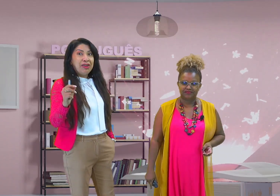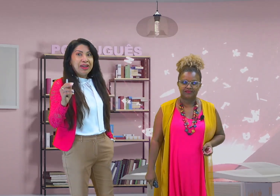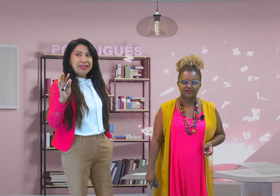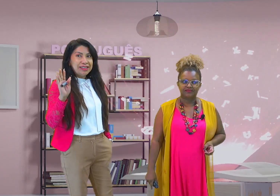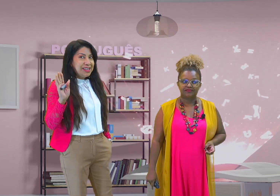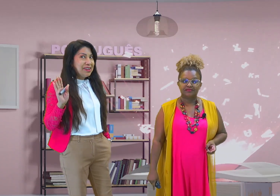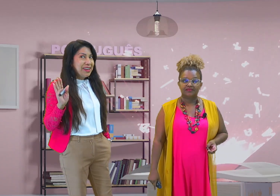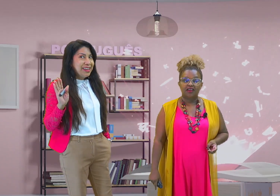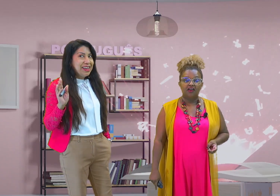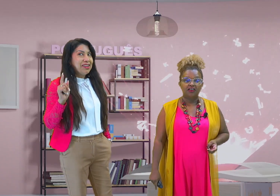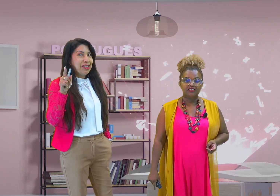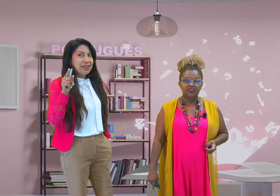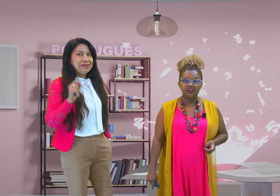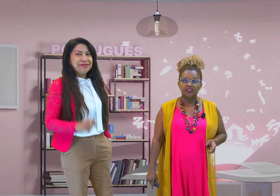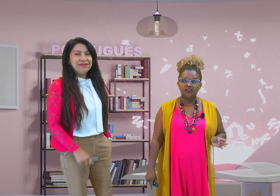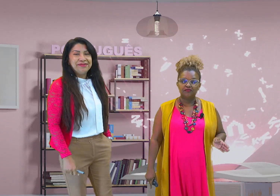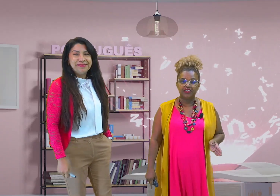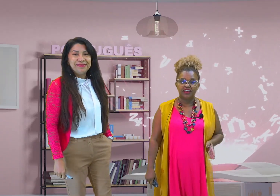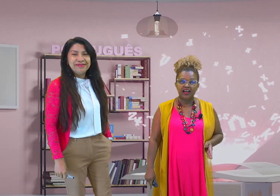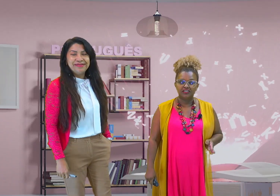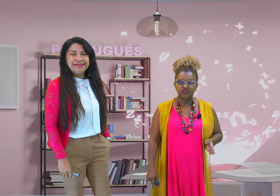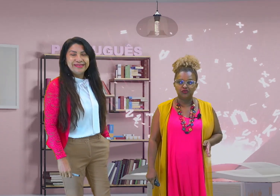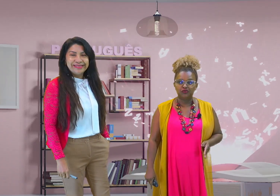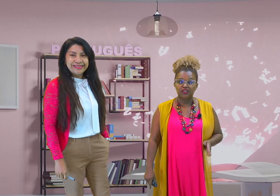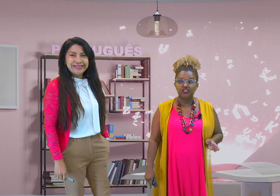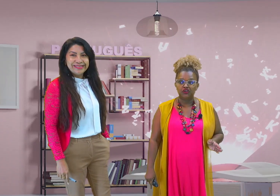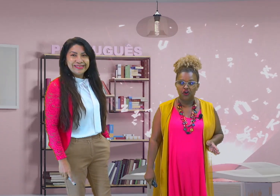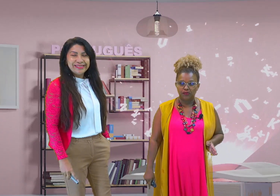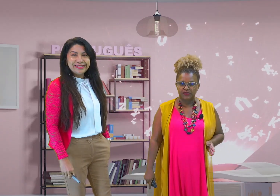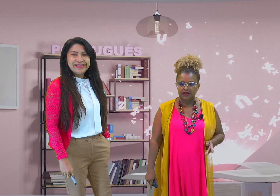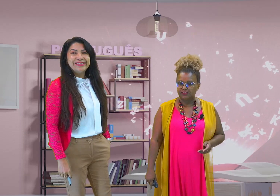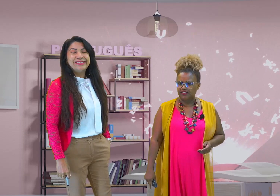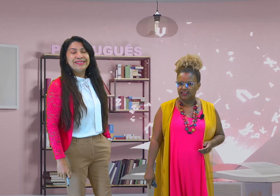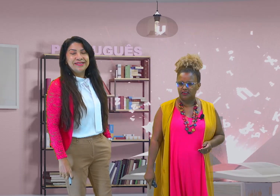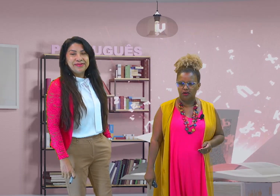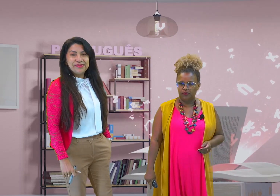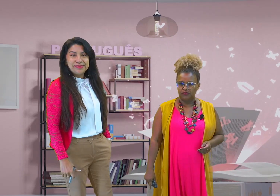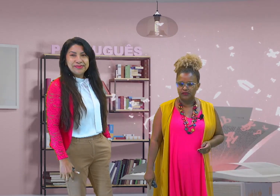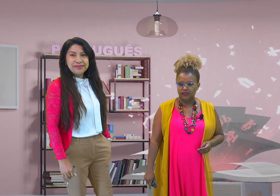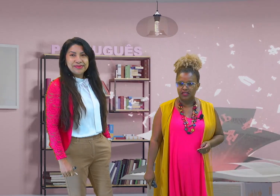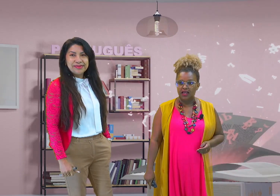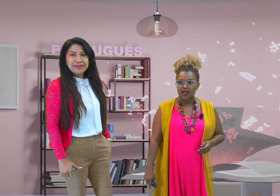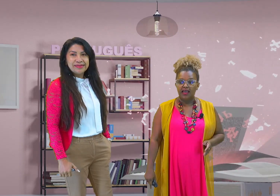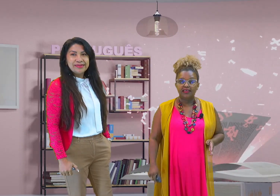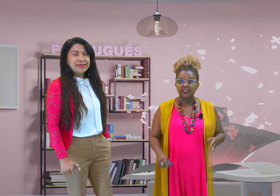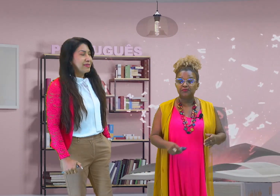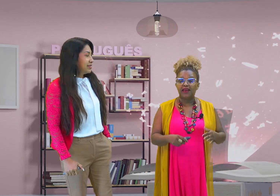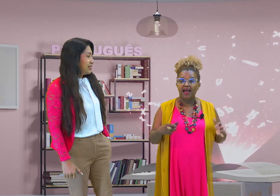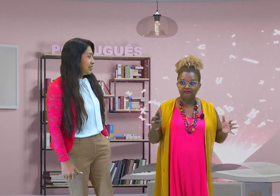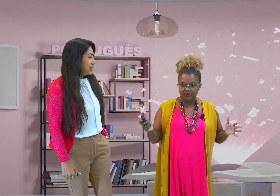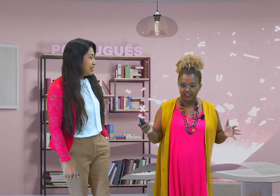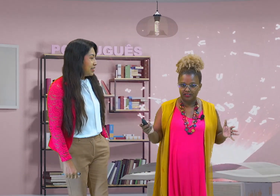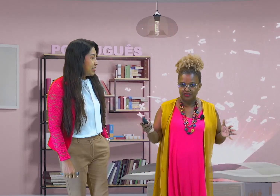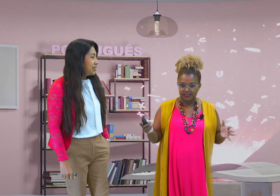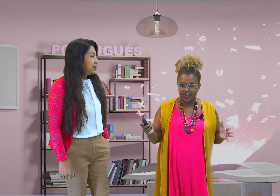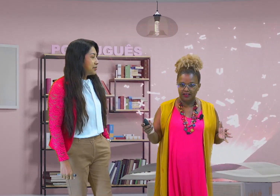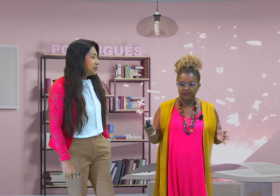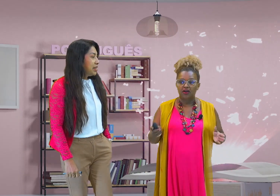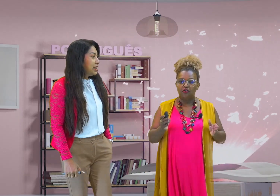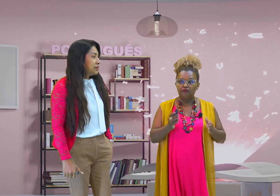vai ver Nesta aula atenção hein Olha só nós vamos ver a estrutura de nomes é das palavras